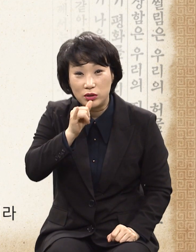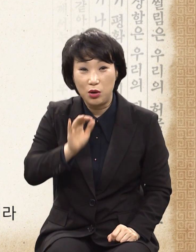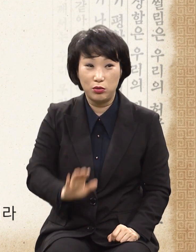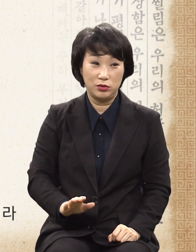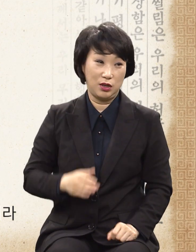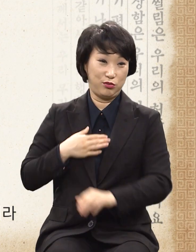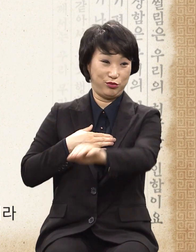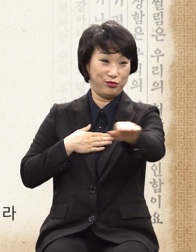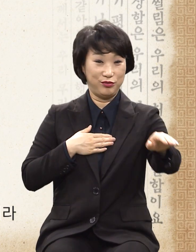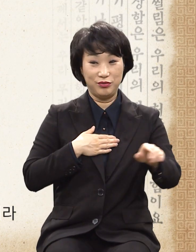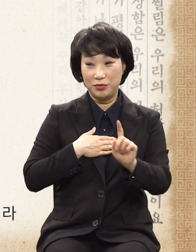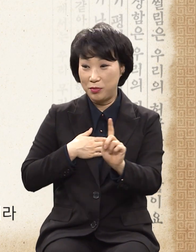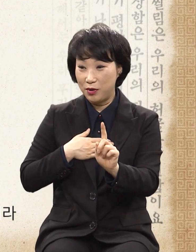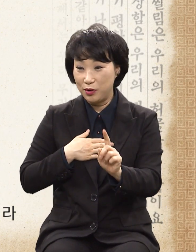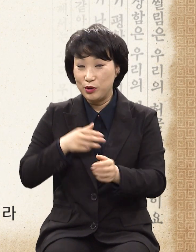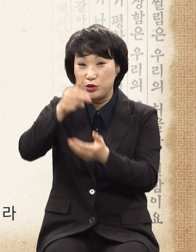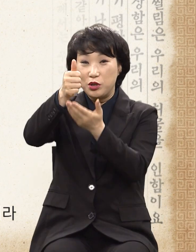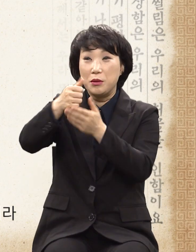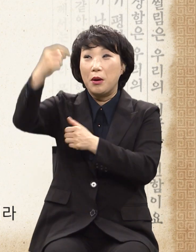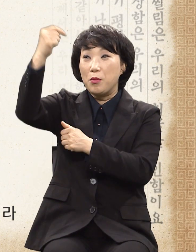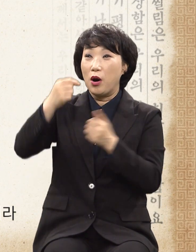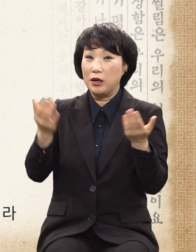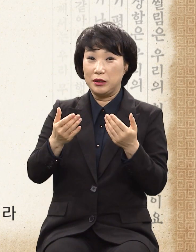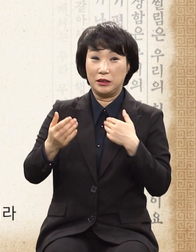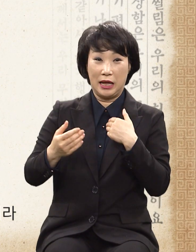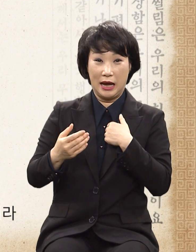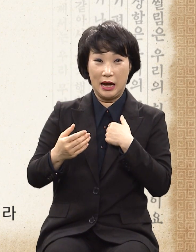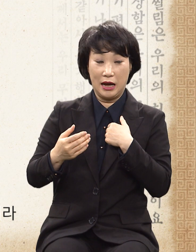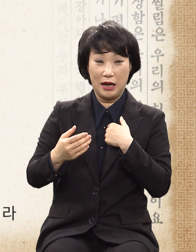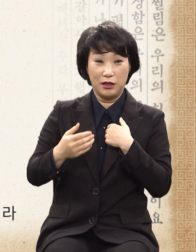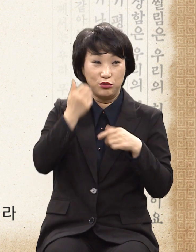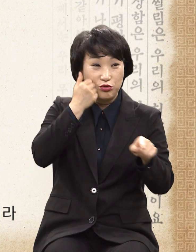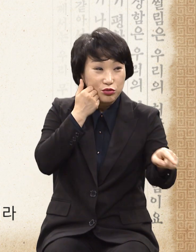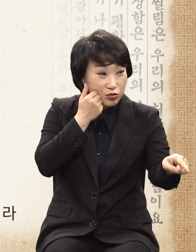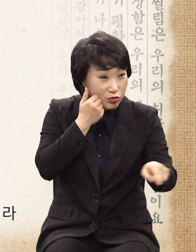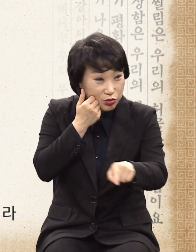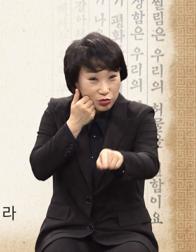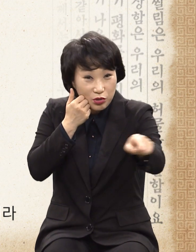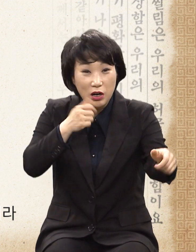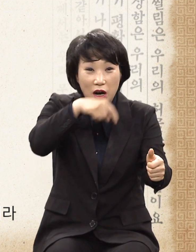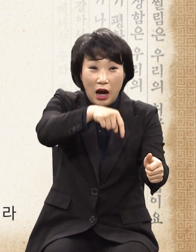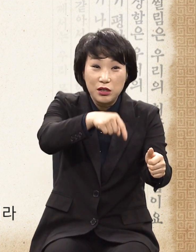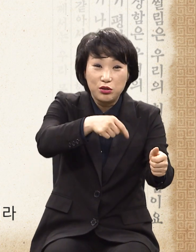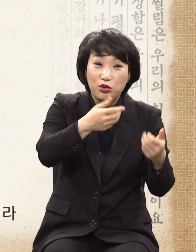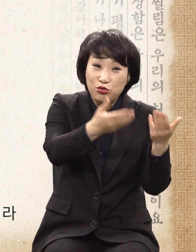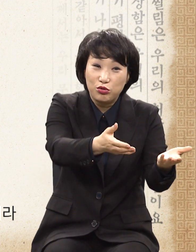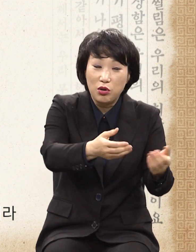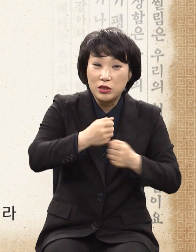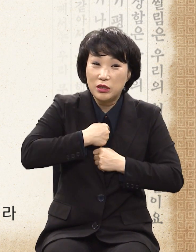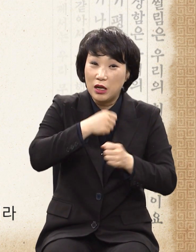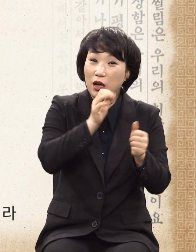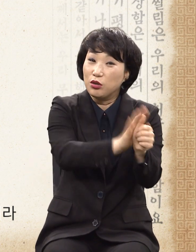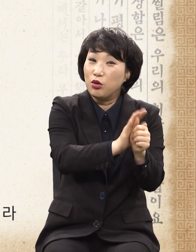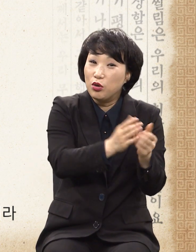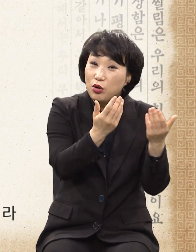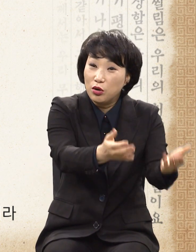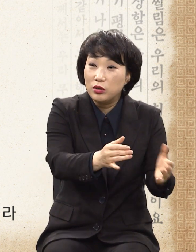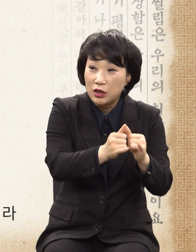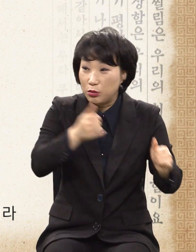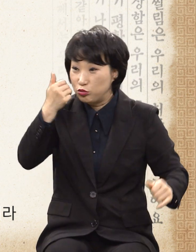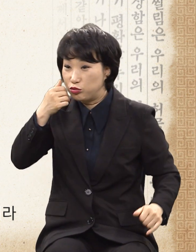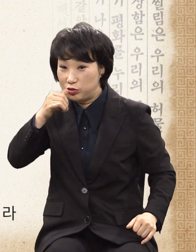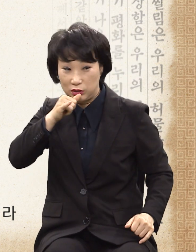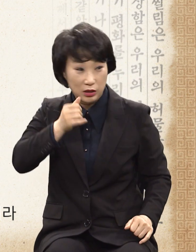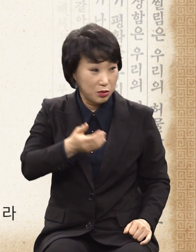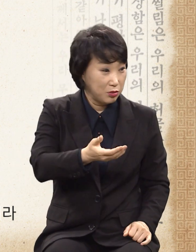그런데 여러분들은 주가 분부한 것을 누구에게 뭘 가르치고 뭘 지키게 하는 사람들이냐